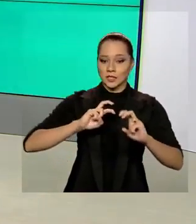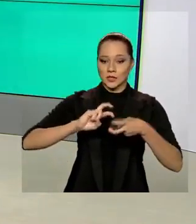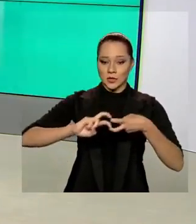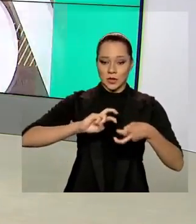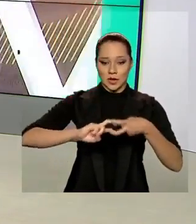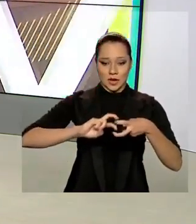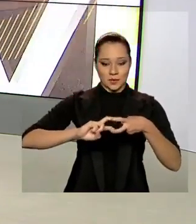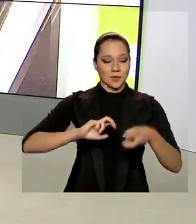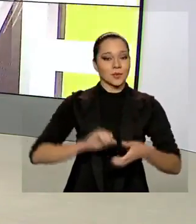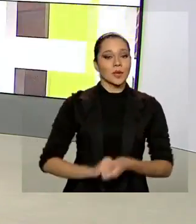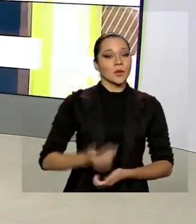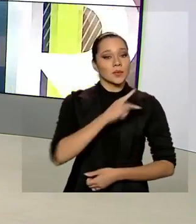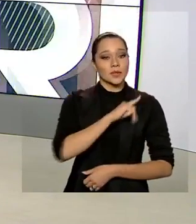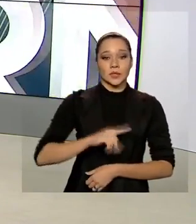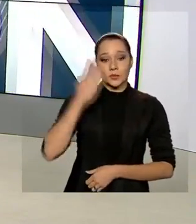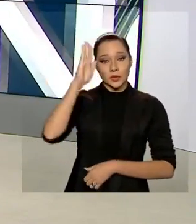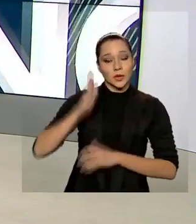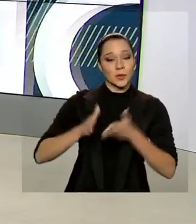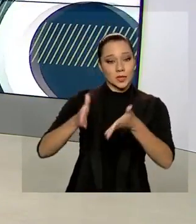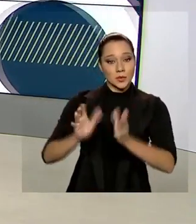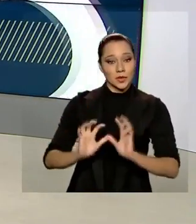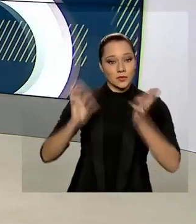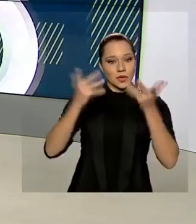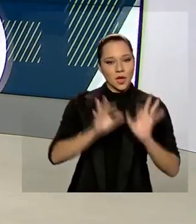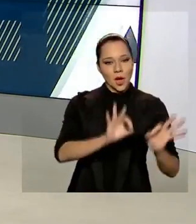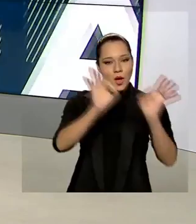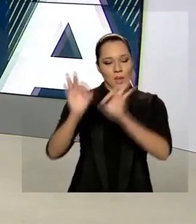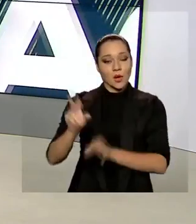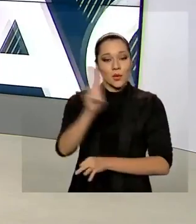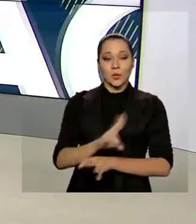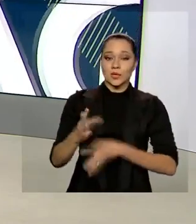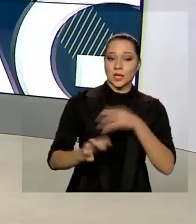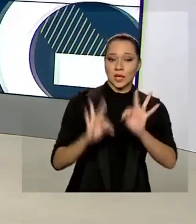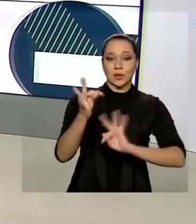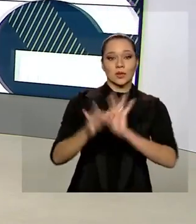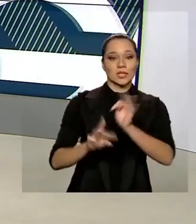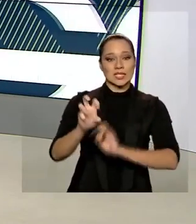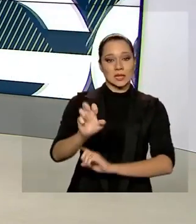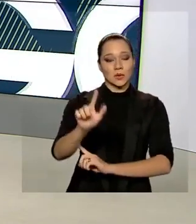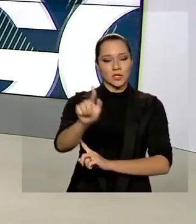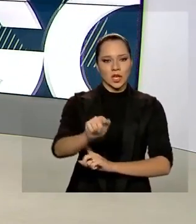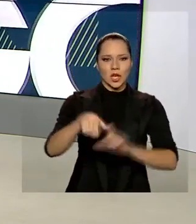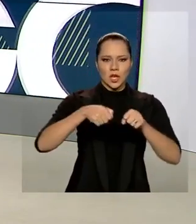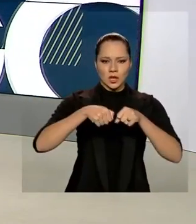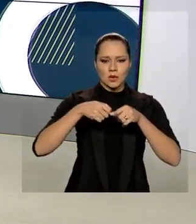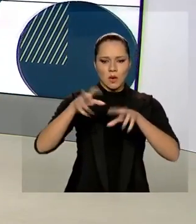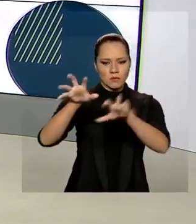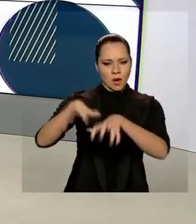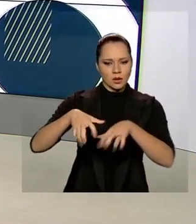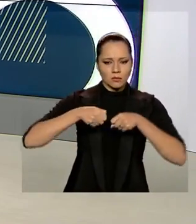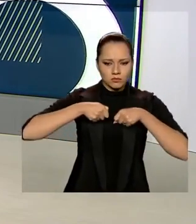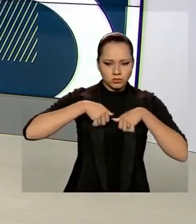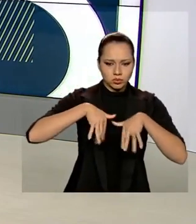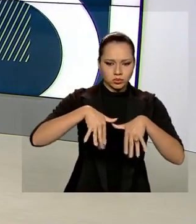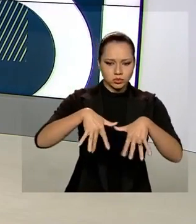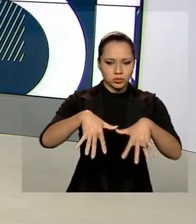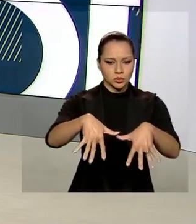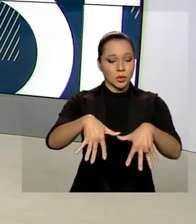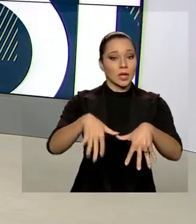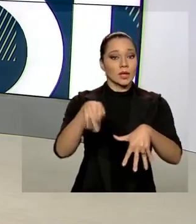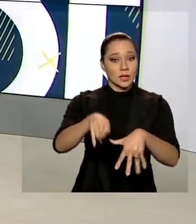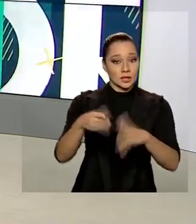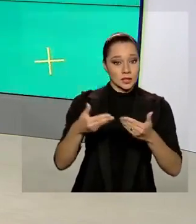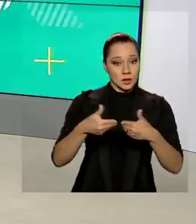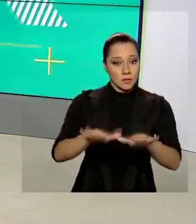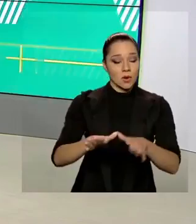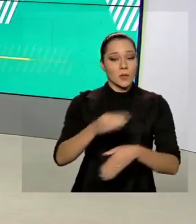Jair Bolsonaro participou do evento e acompanhou uma demonstração do uso da tecnologia 5G em um pulverizador agrícola. Durante essa